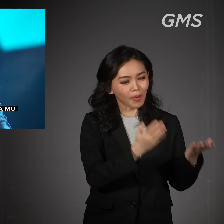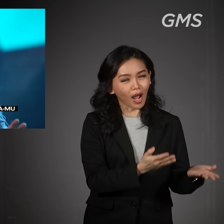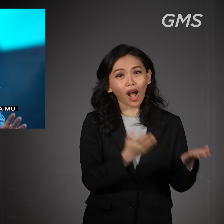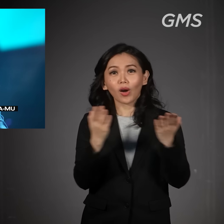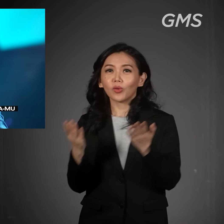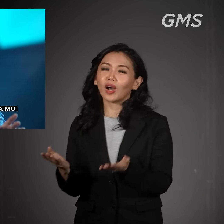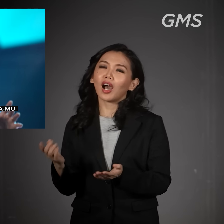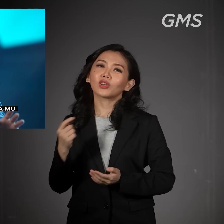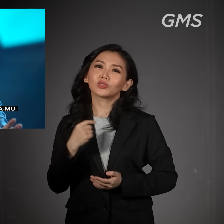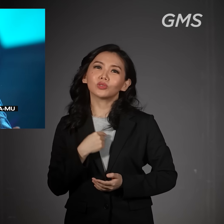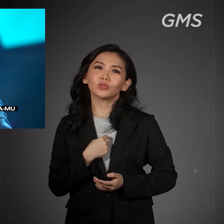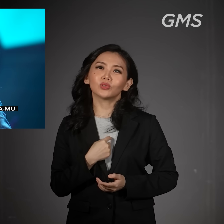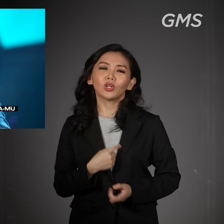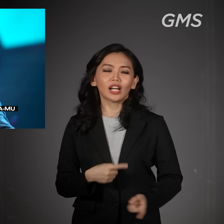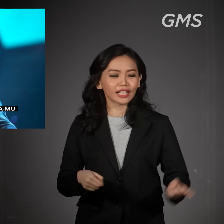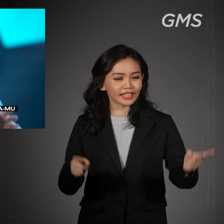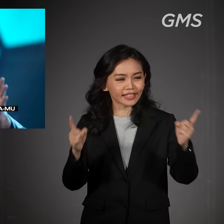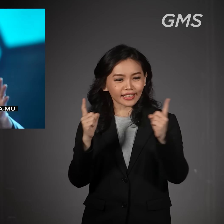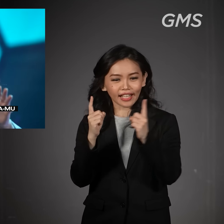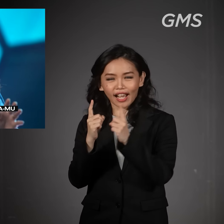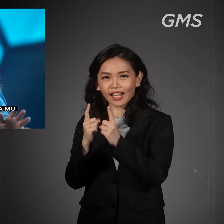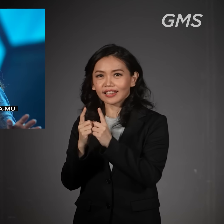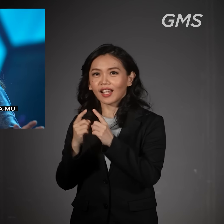Bawaku dekat